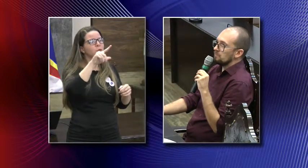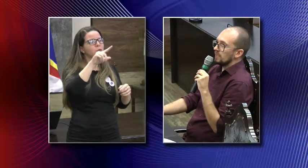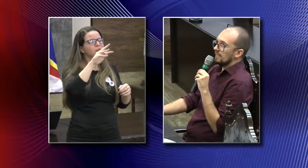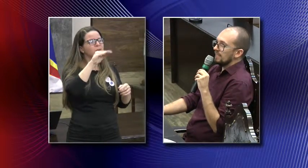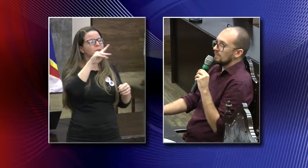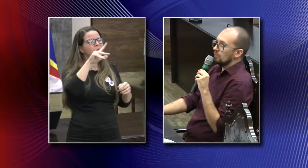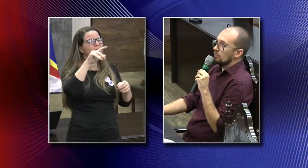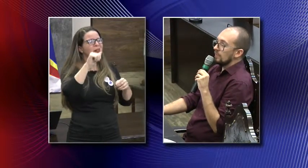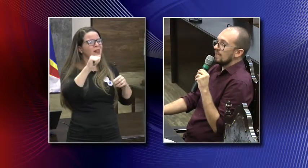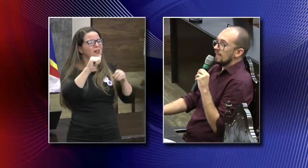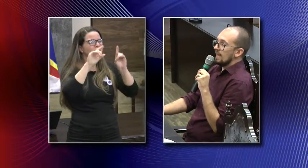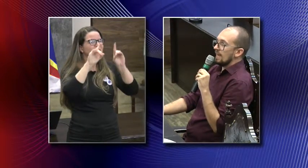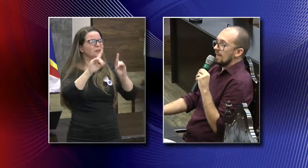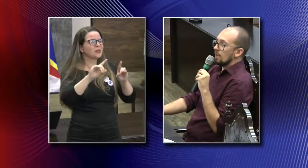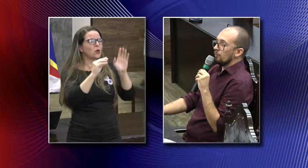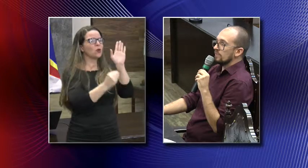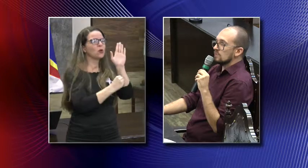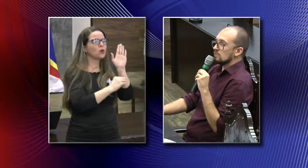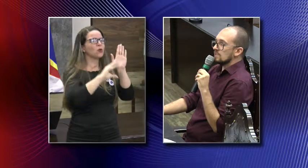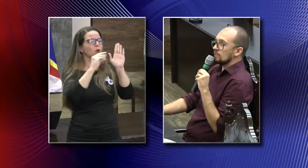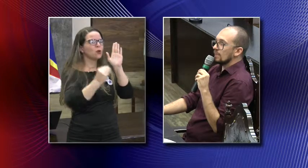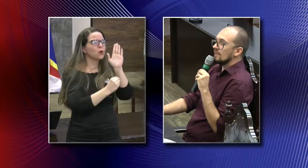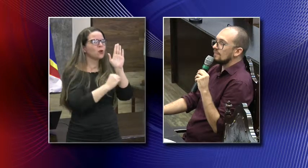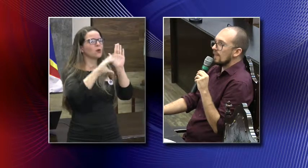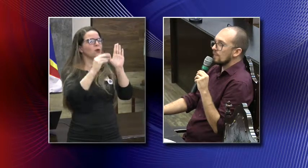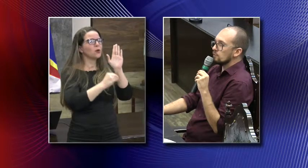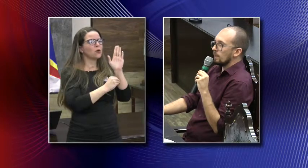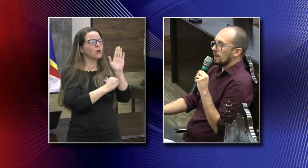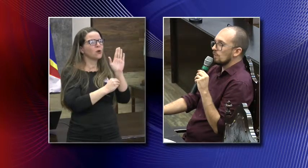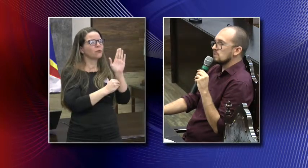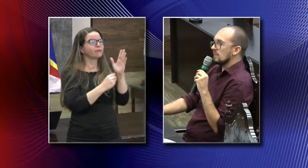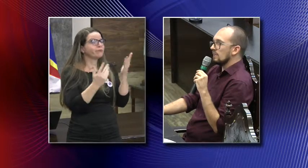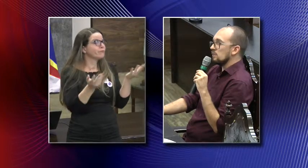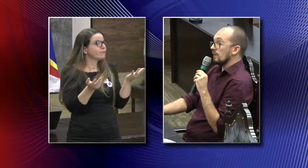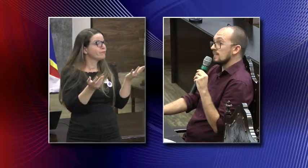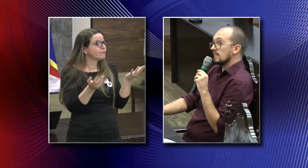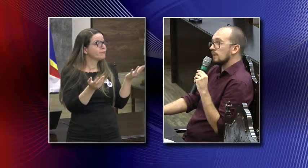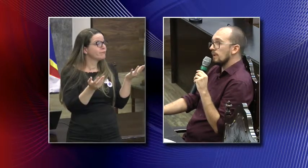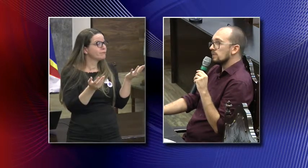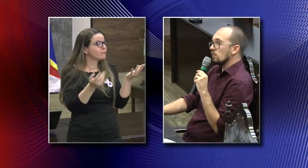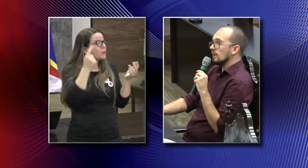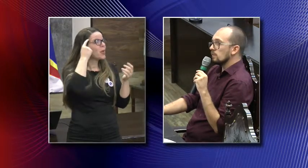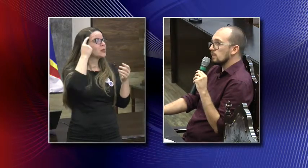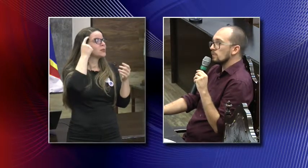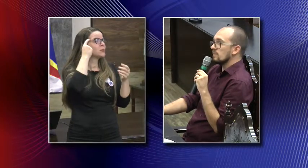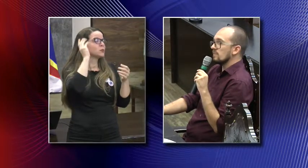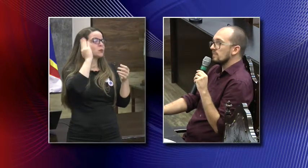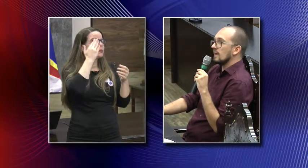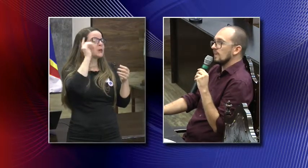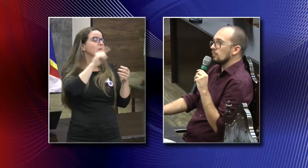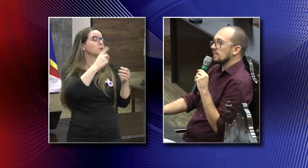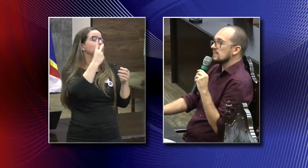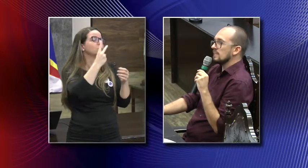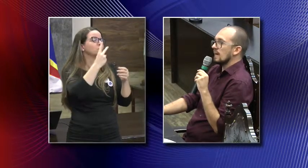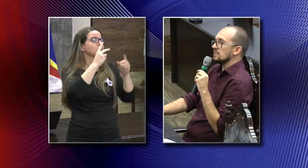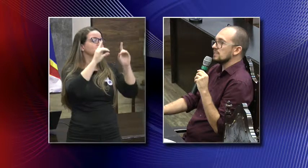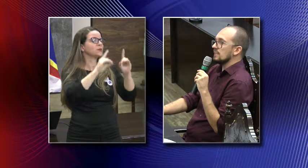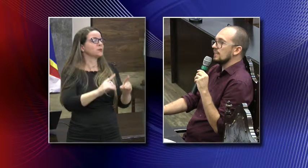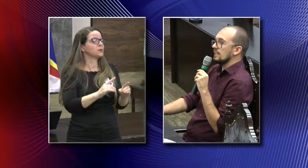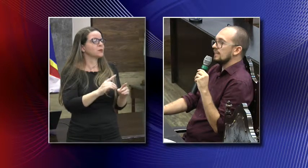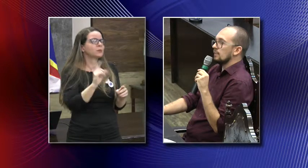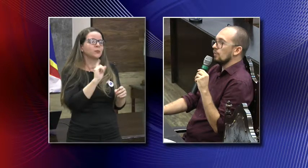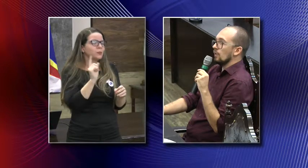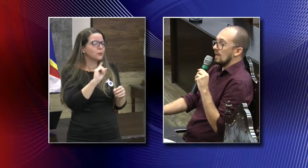autodeclaração. Então, muitas vezes você não tem critérios para conseguir identificar exatamente quantas pessoas existem em cada uma das